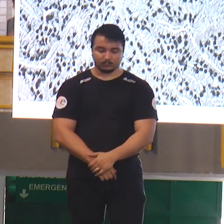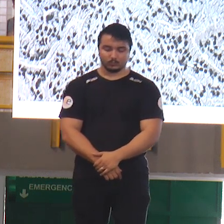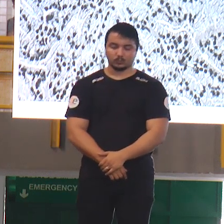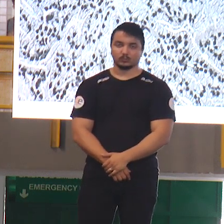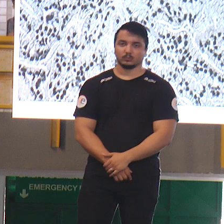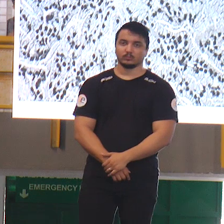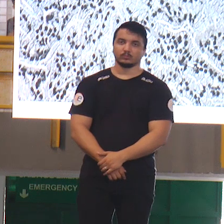Bom,